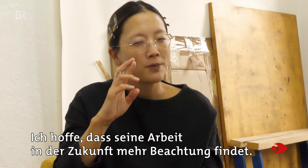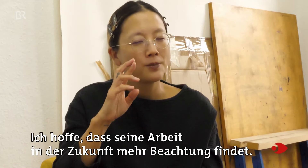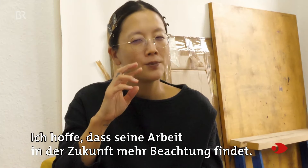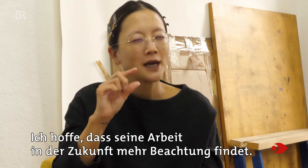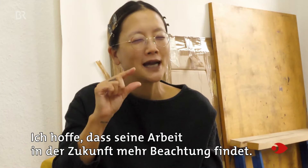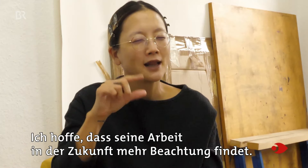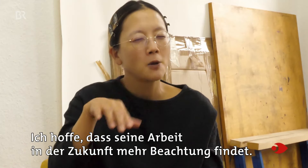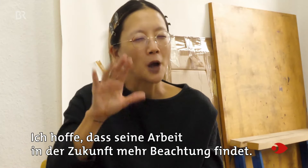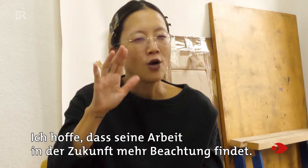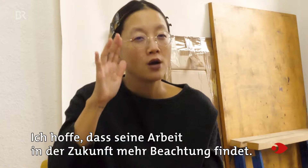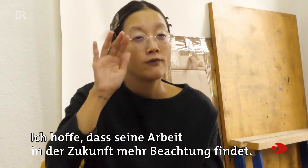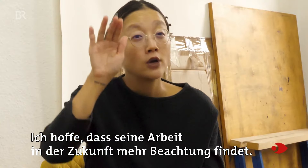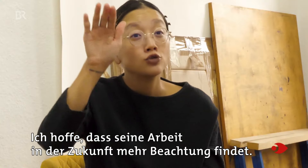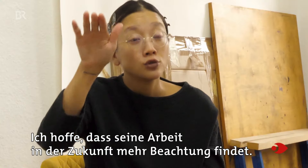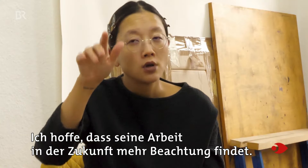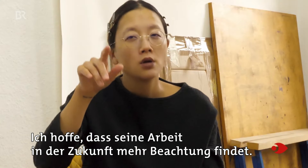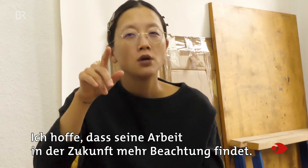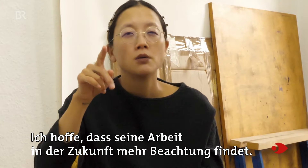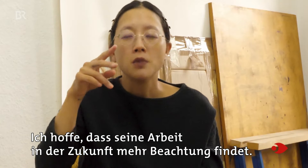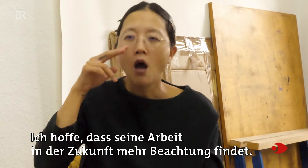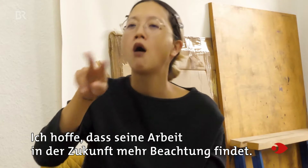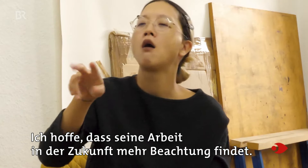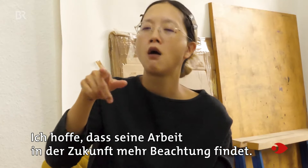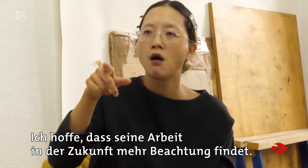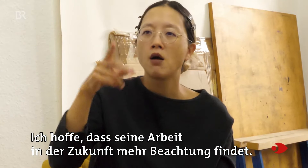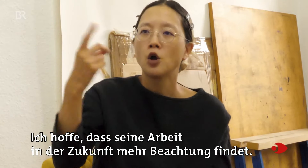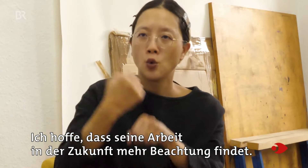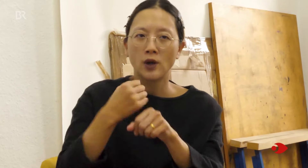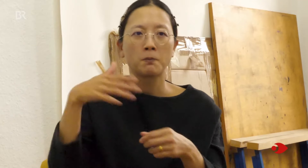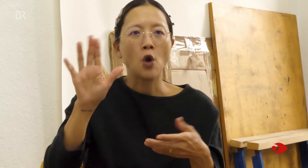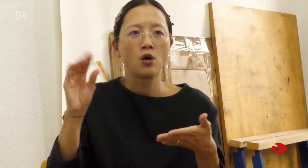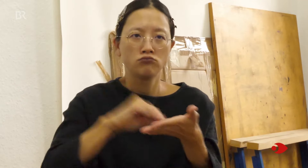Ich hoffe, dass seine Arbeit in der Zukunft mehr Beachtung findet.